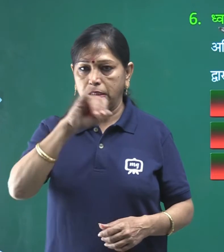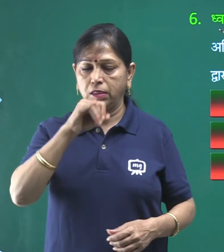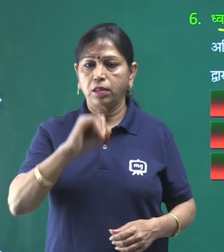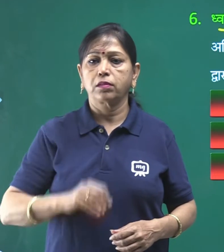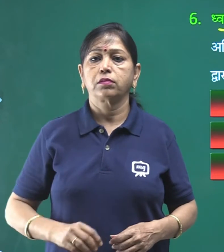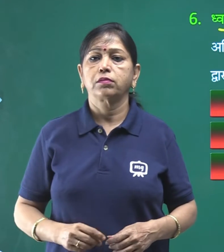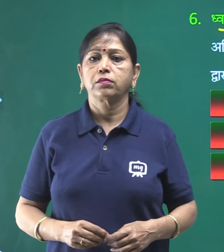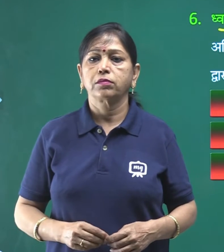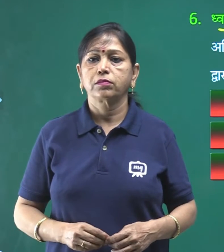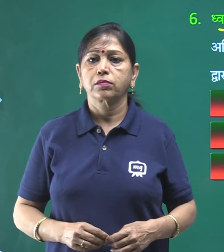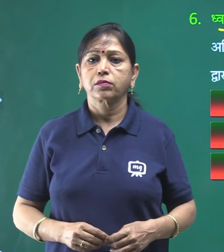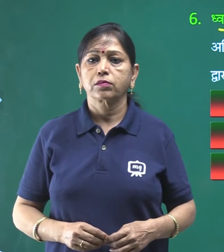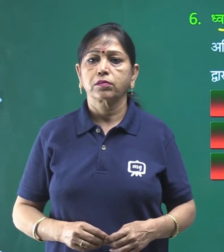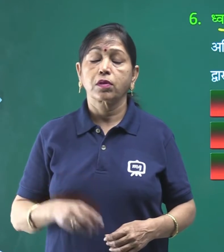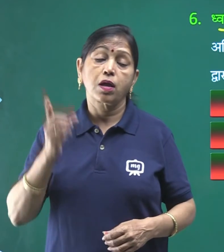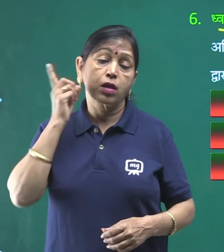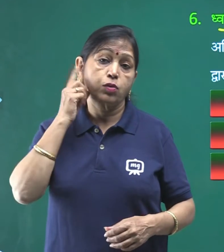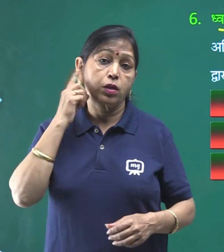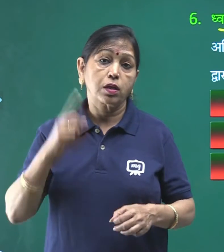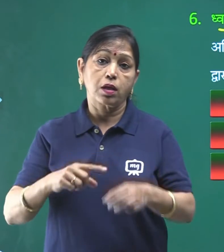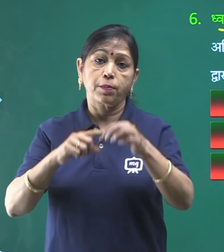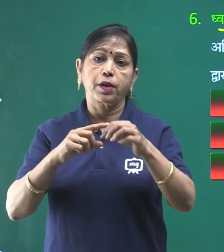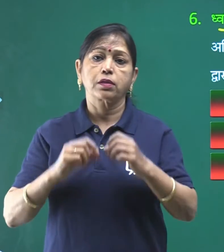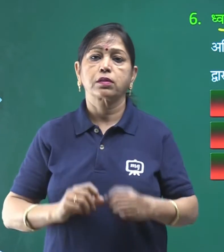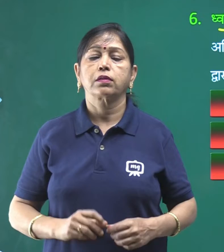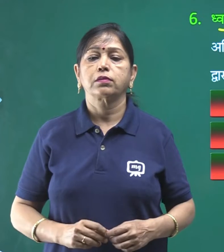6 ध्वनि के अभिलक्षण।